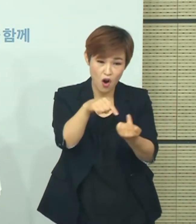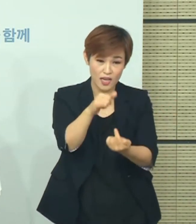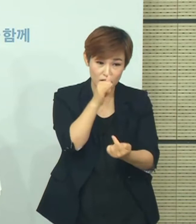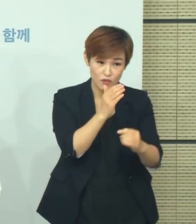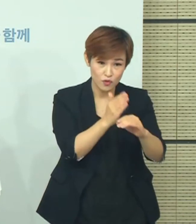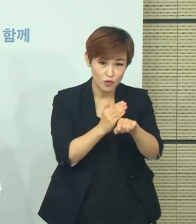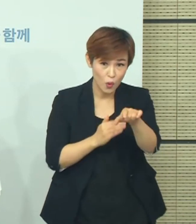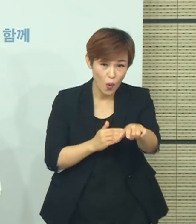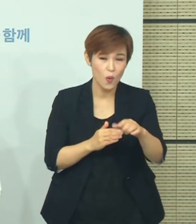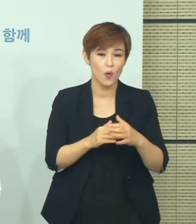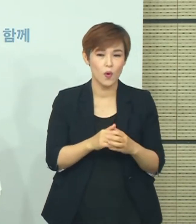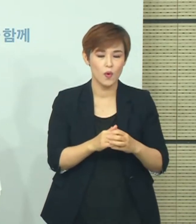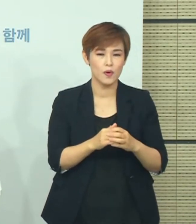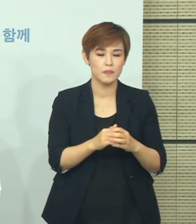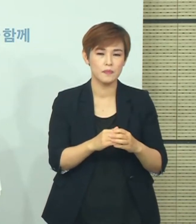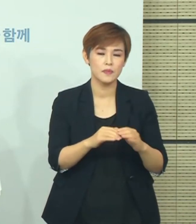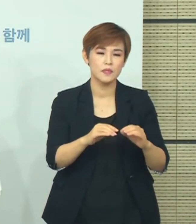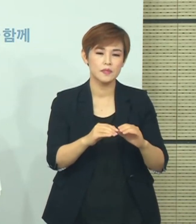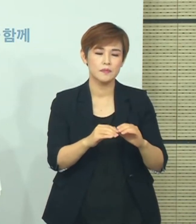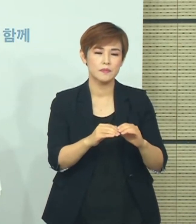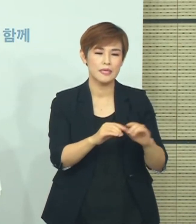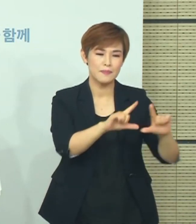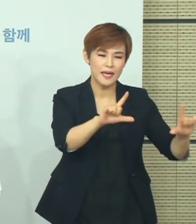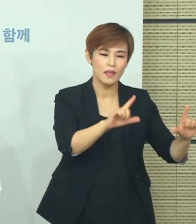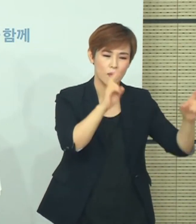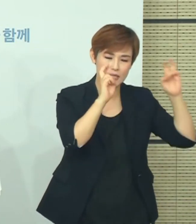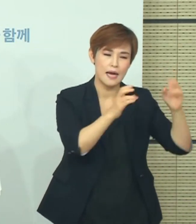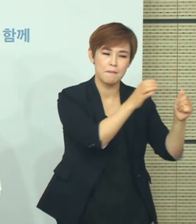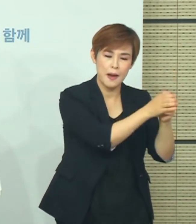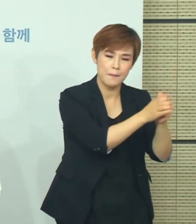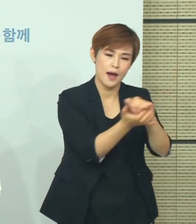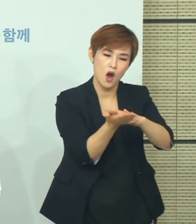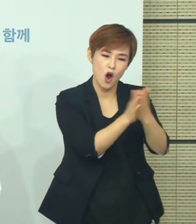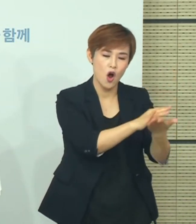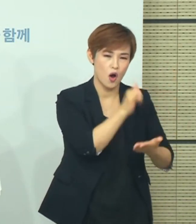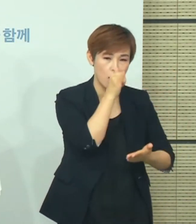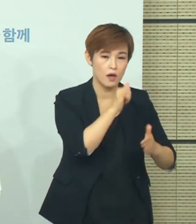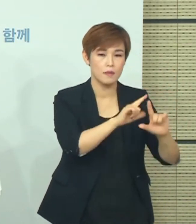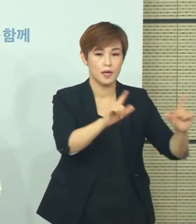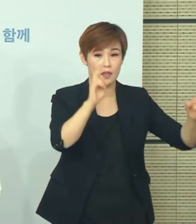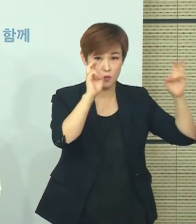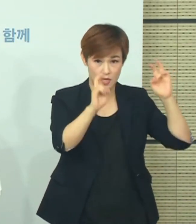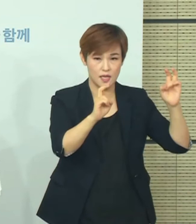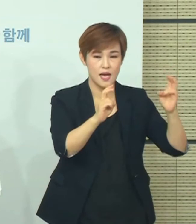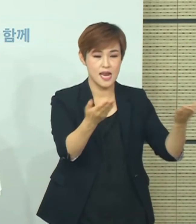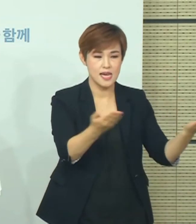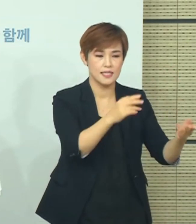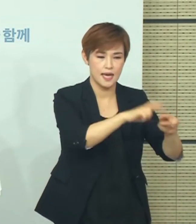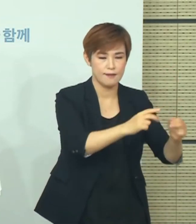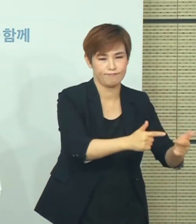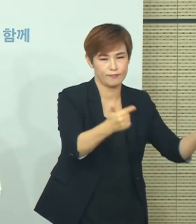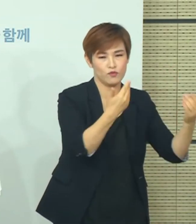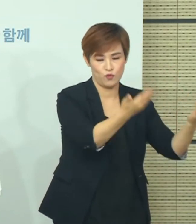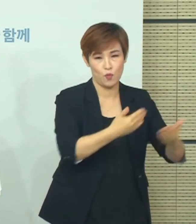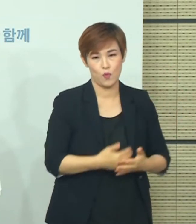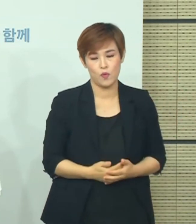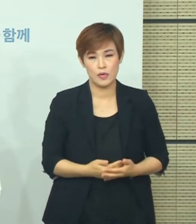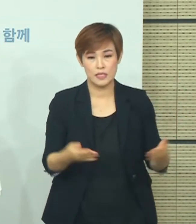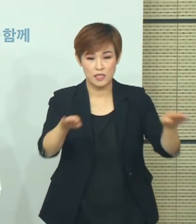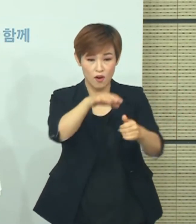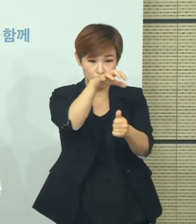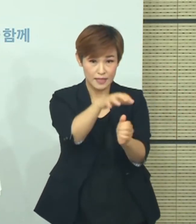민간인력으로 순차적으로 전환하여 민간의 일자리도 창출할 것입니다. 또한 시설